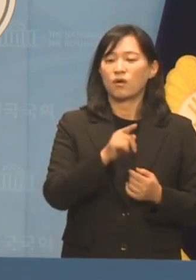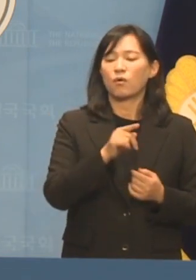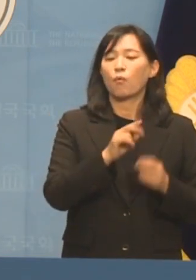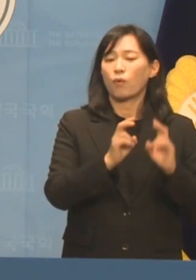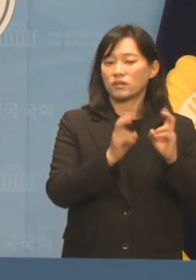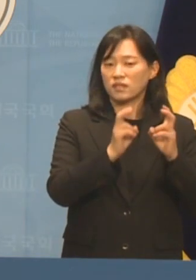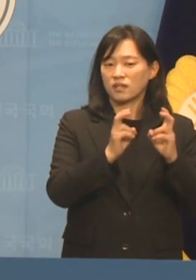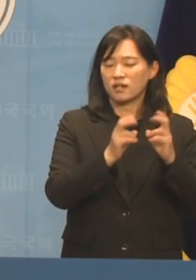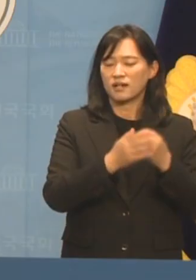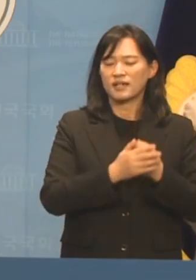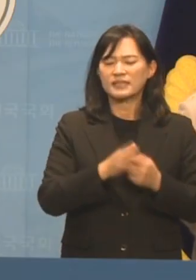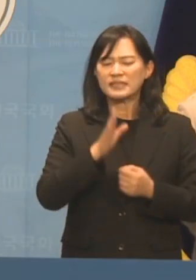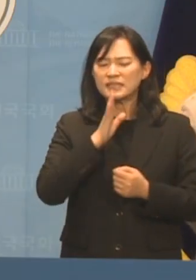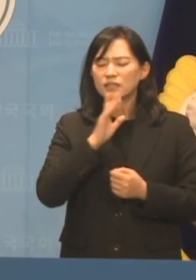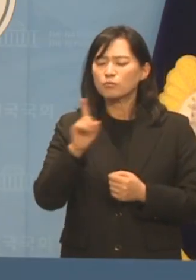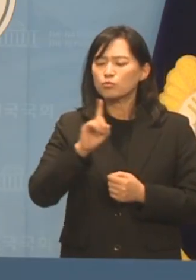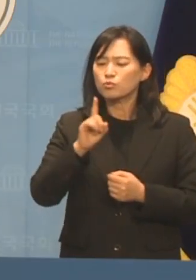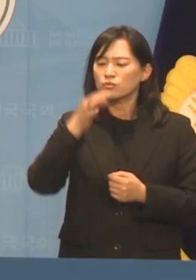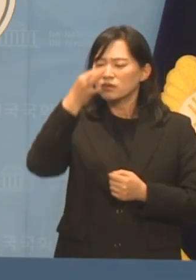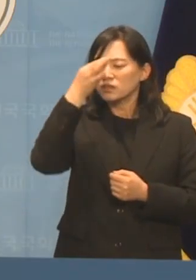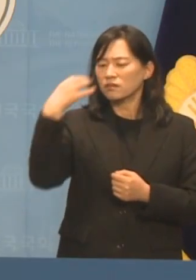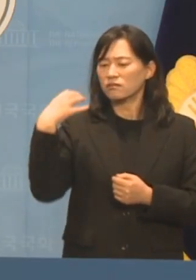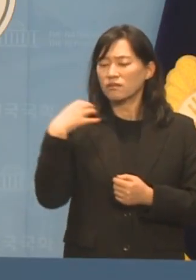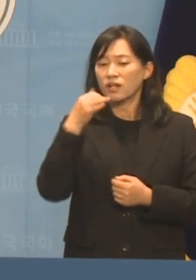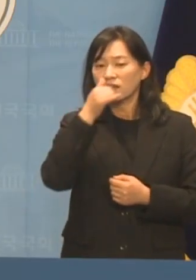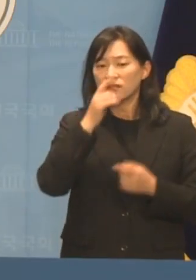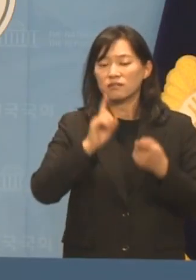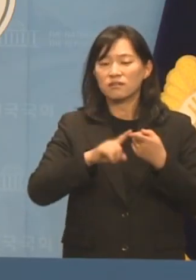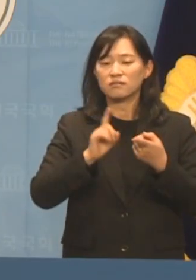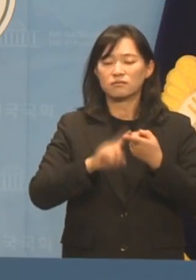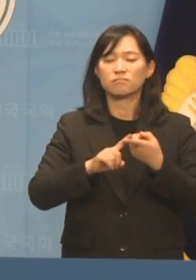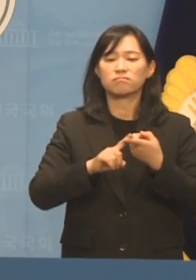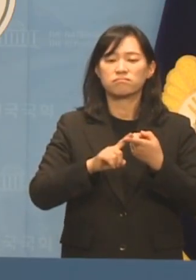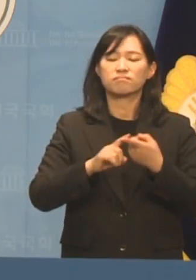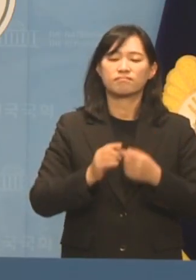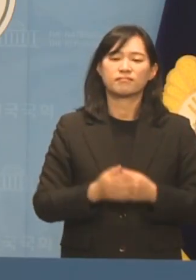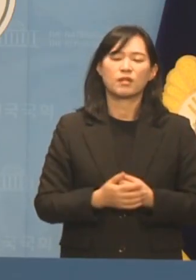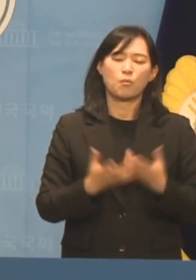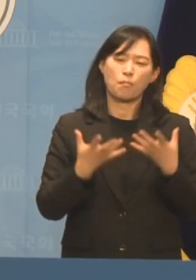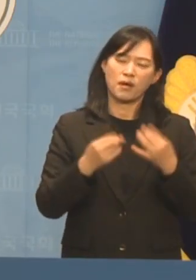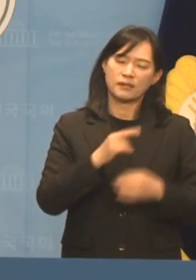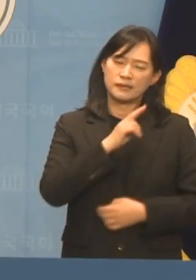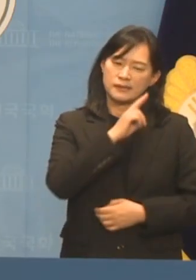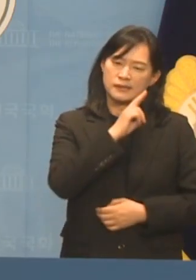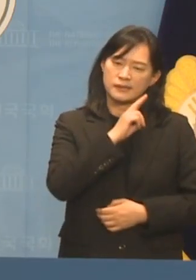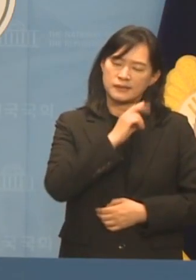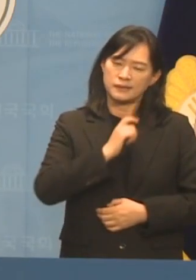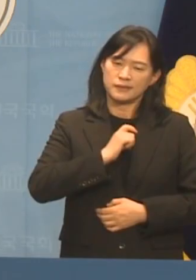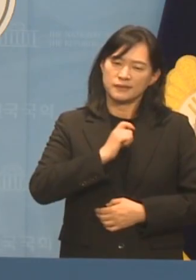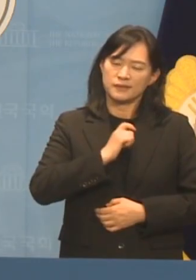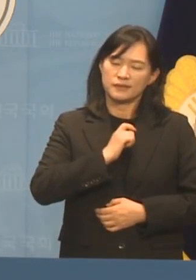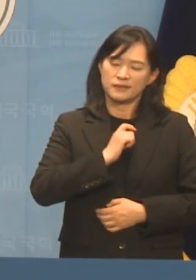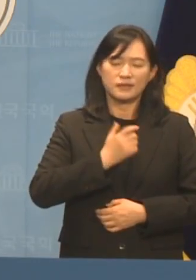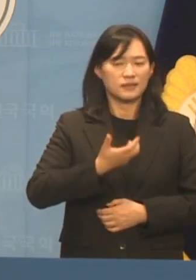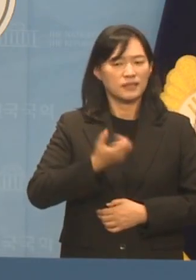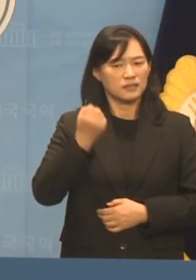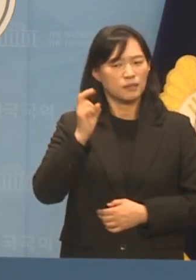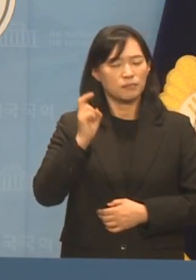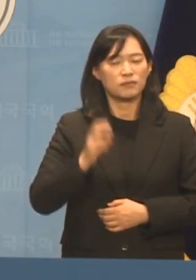이 사회에 실제로 어떤 기능을 하나 이런 부분들에 대해서도 많은 의문점을 가지게 되셨을 것